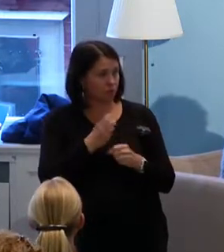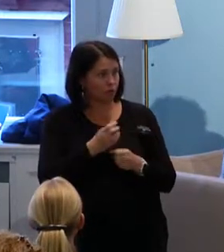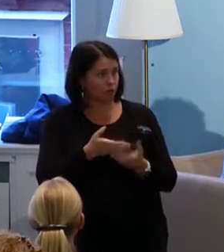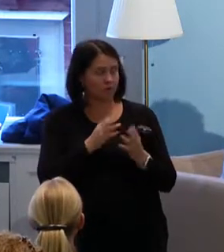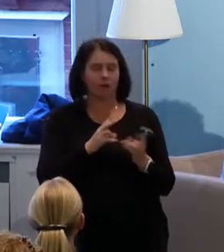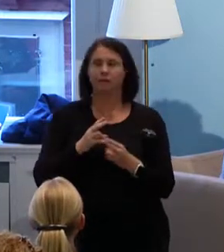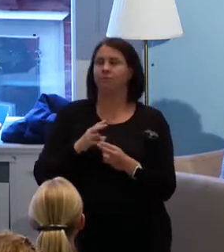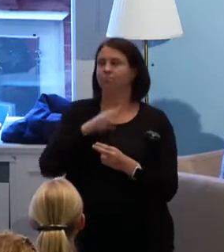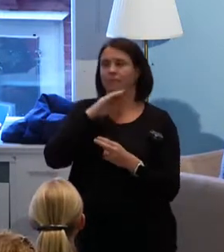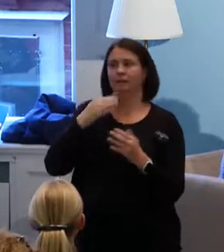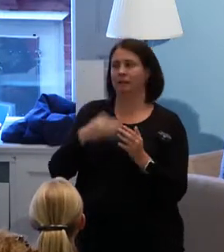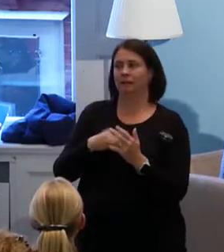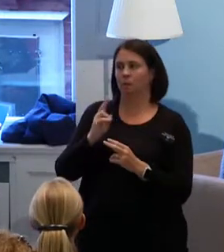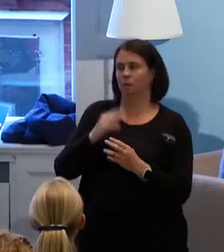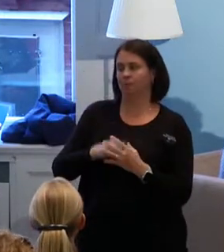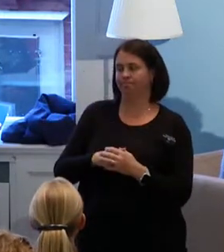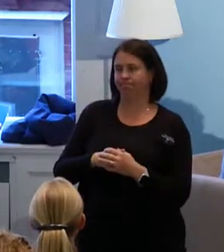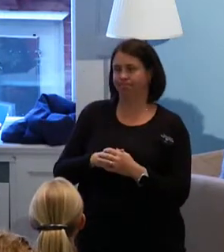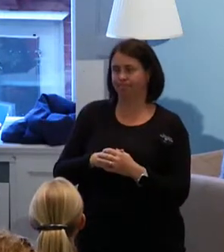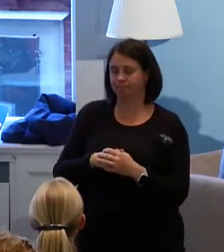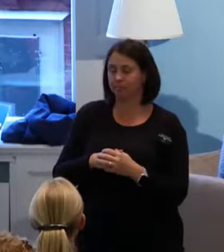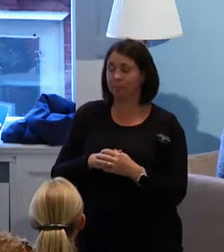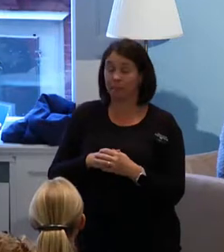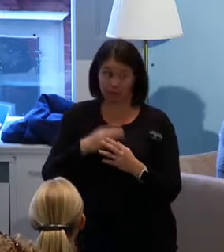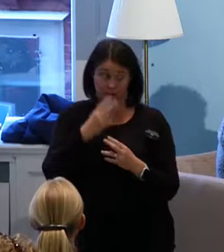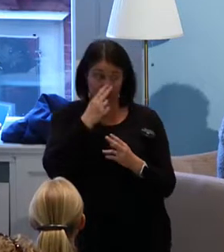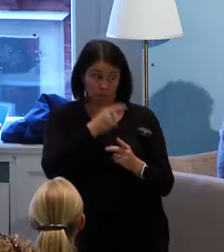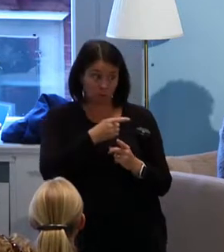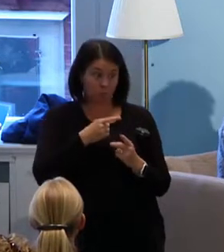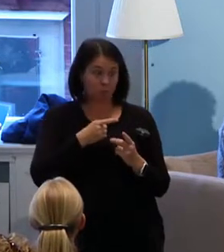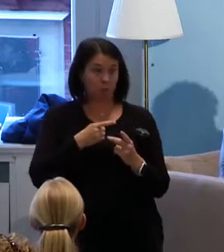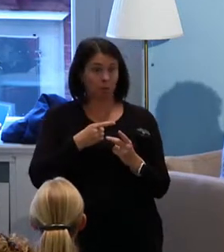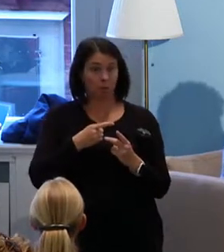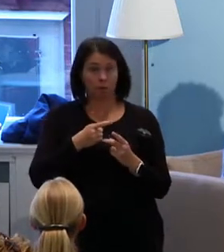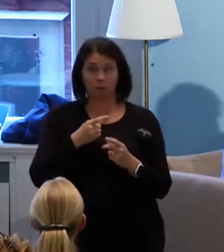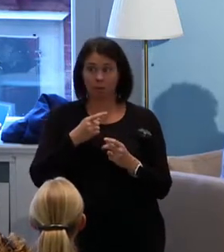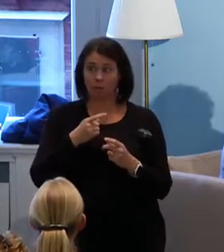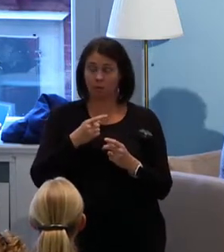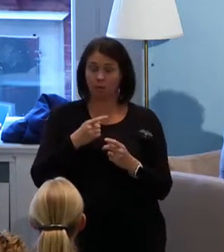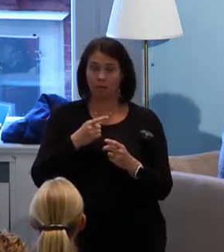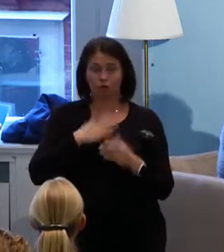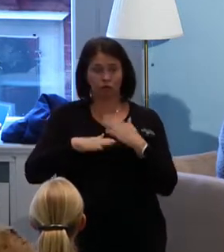inte varandra? Tillräckligt. Ja. Inte tillräckligt. Ser du några uttryck på samarbete och